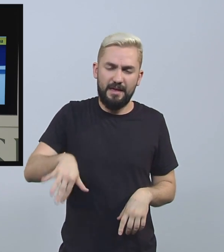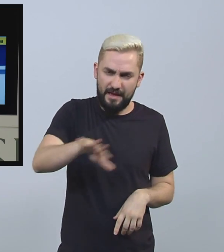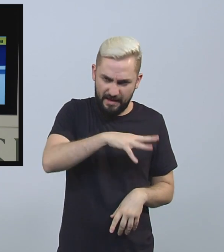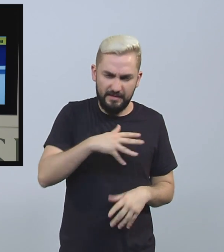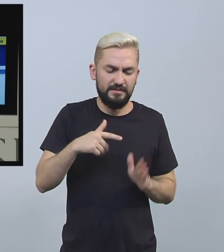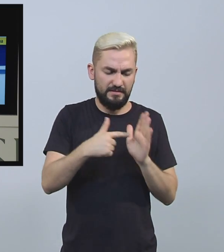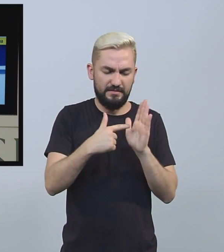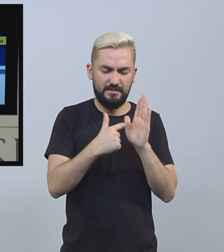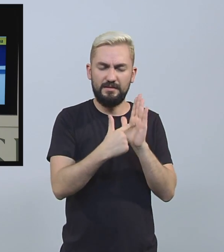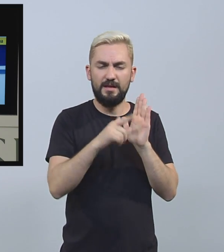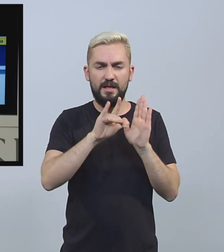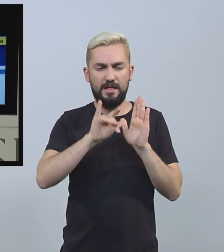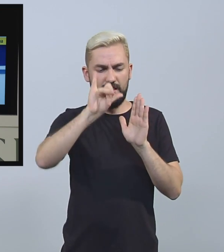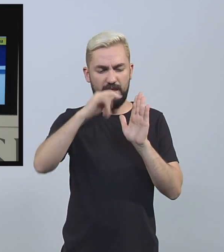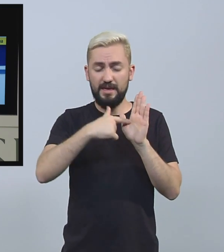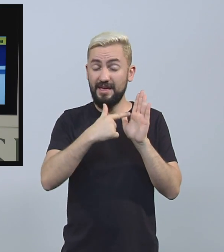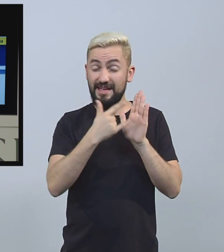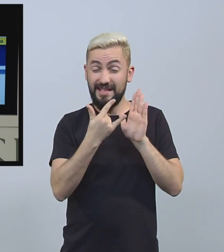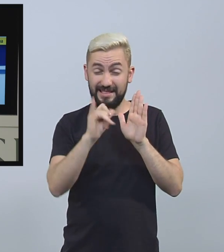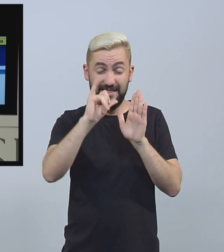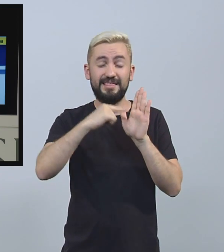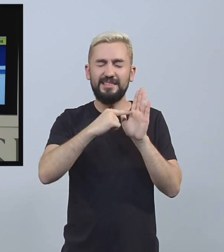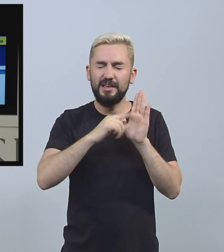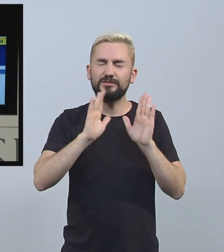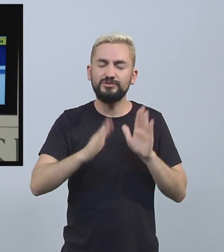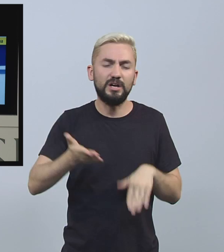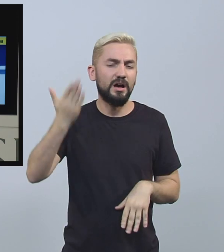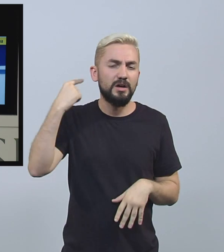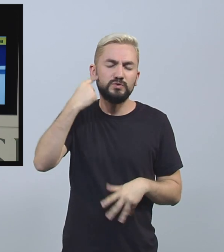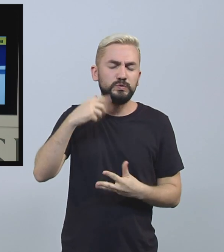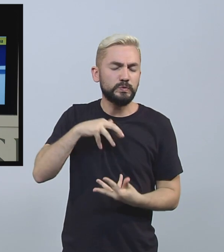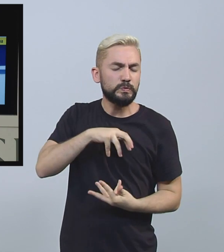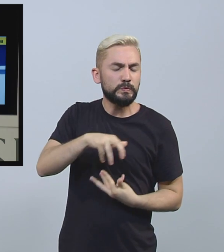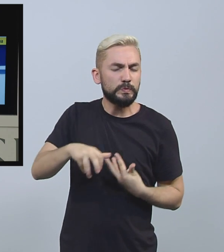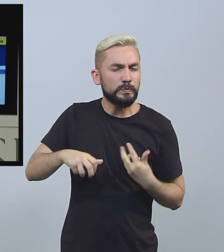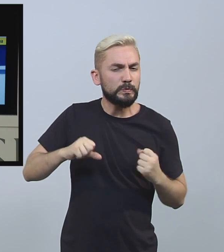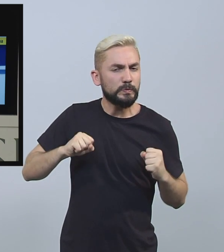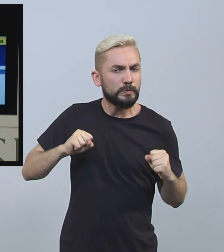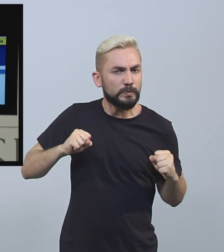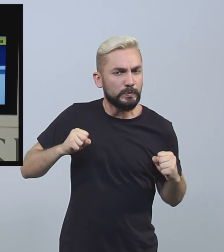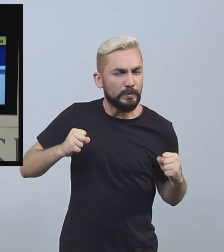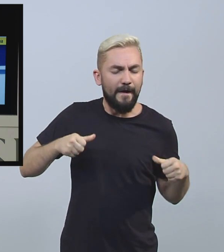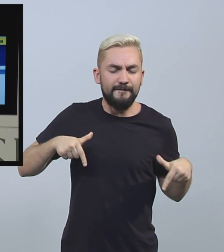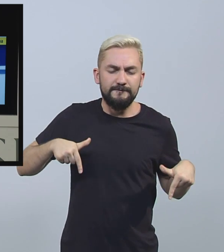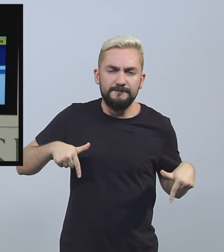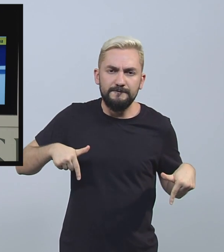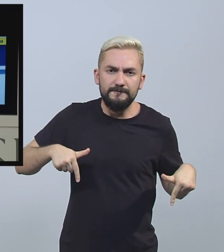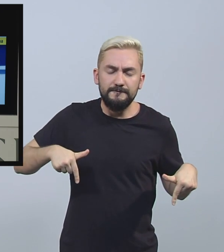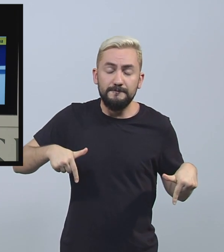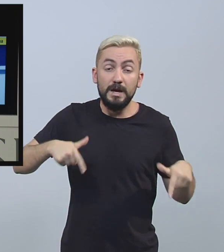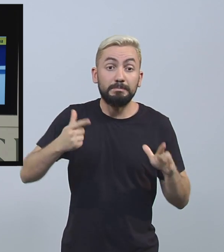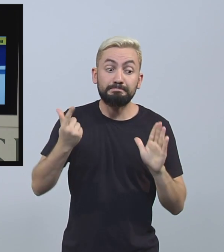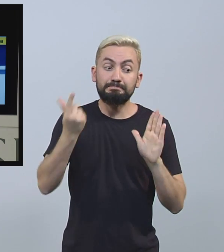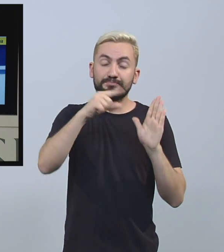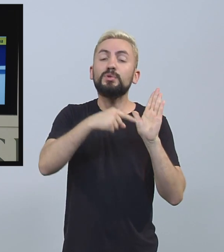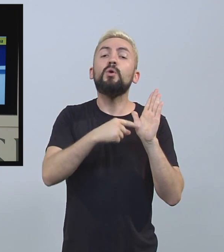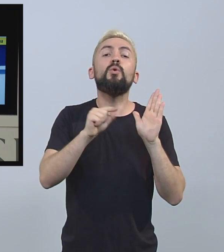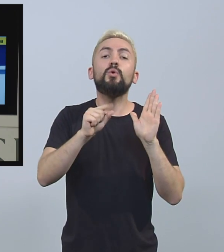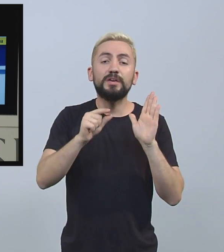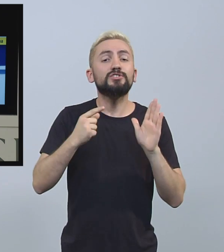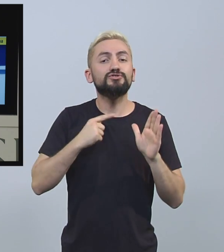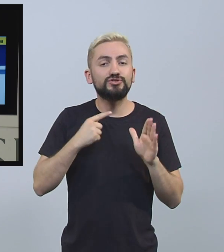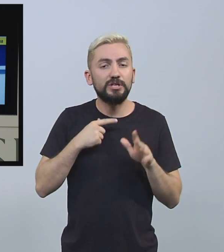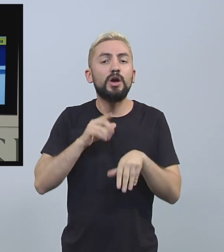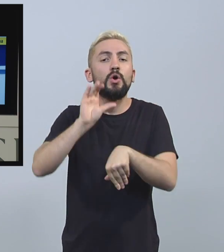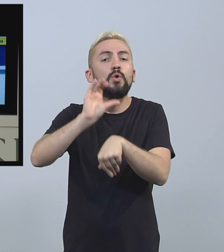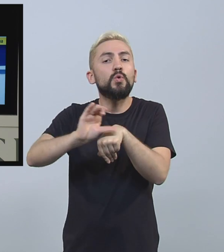dessa legislação tão arduamente conquistada pela comunidade surda foi justamente o curso de licenciatura em Letras